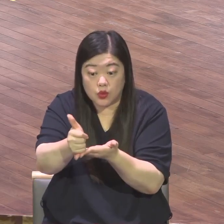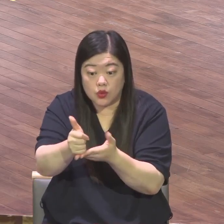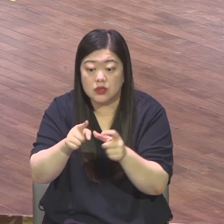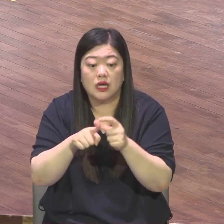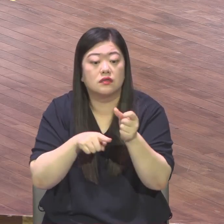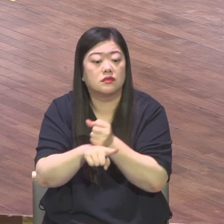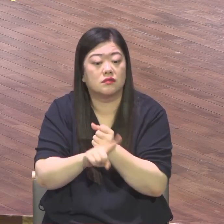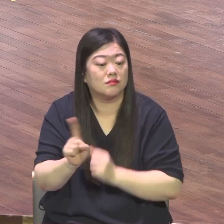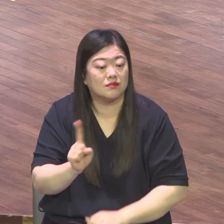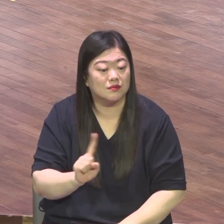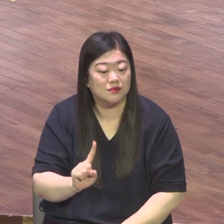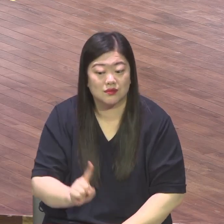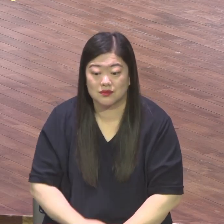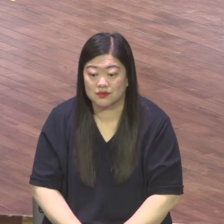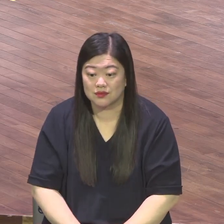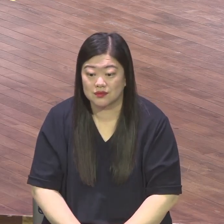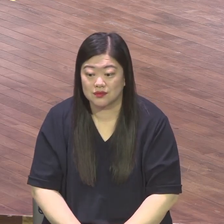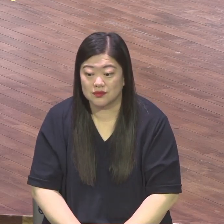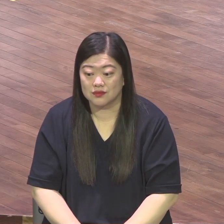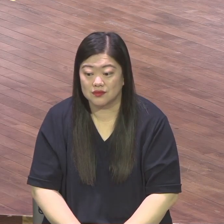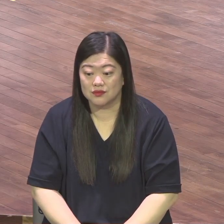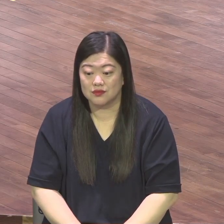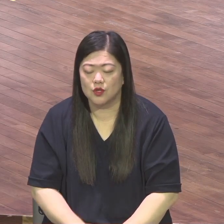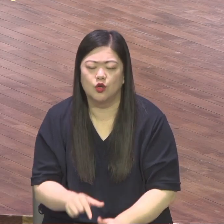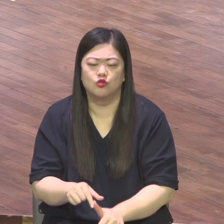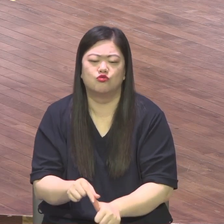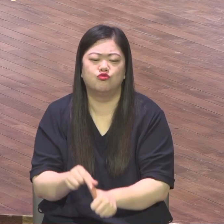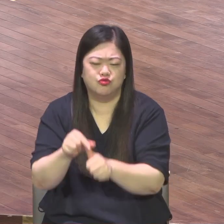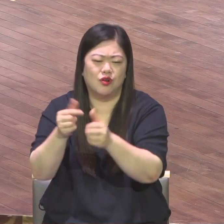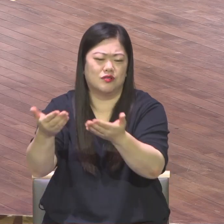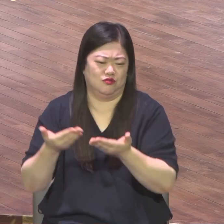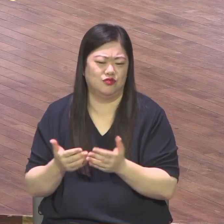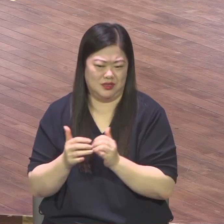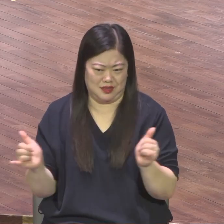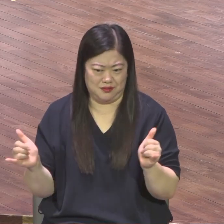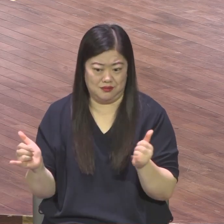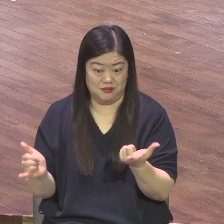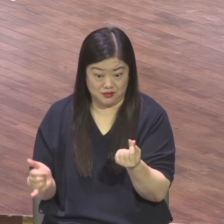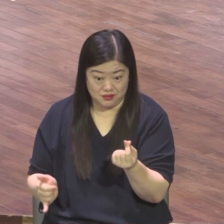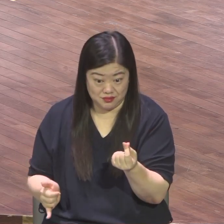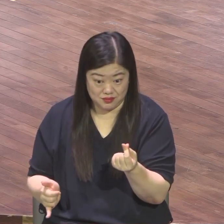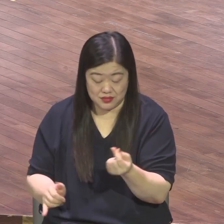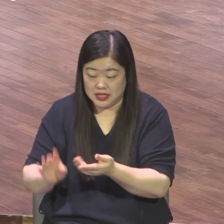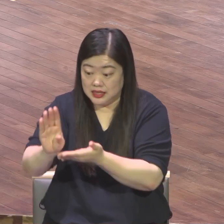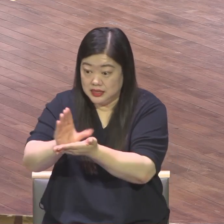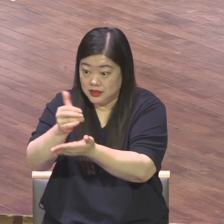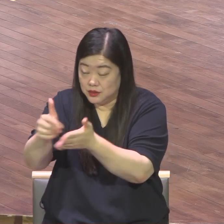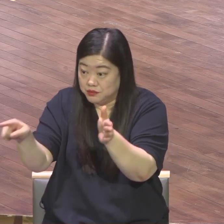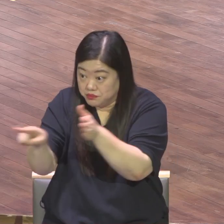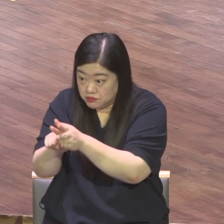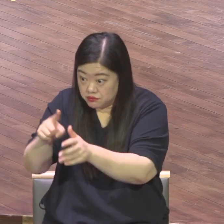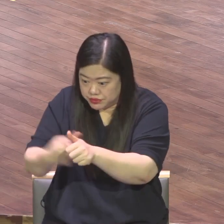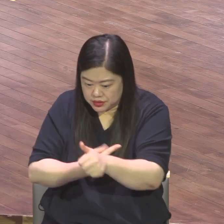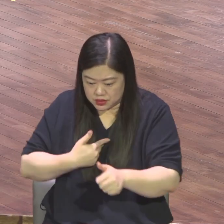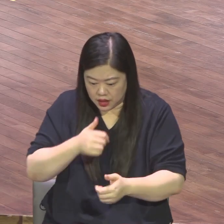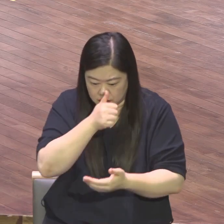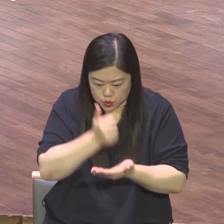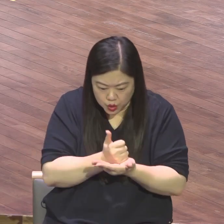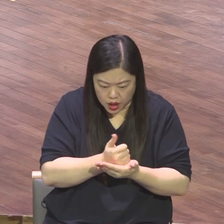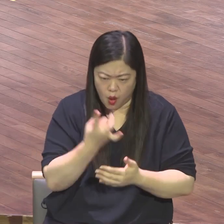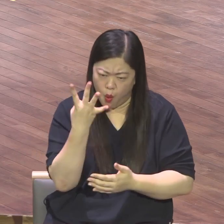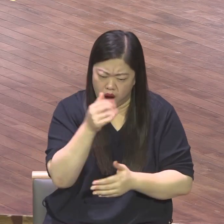뜻이냐고. 한마디로 말하면 구원자, 구원받았다. 그리스도가 나를 이 죄악 많은 땅에서